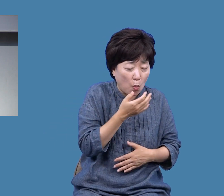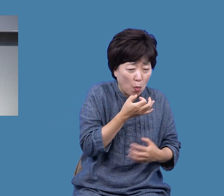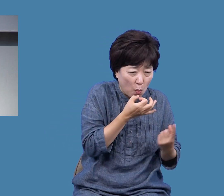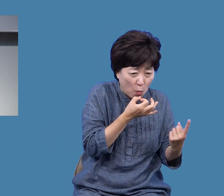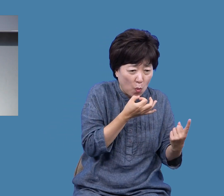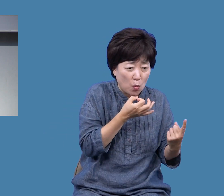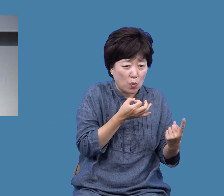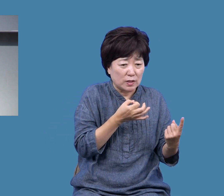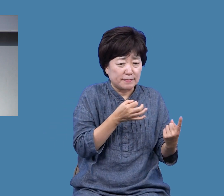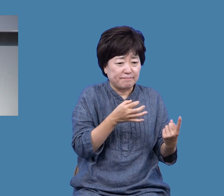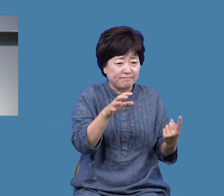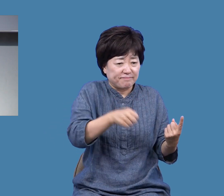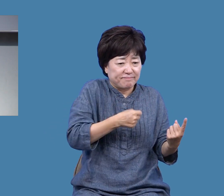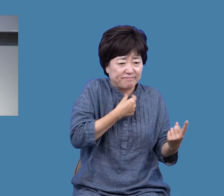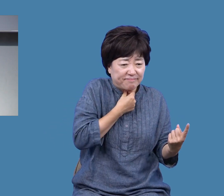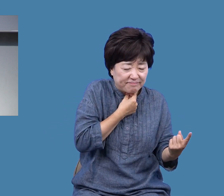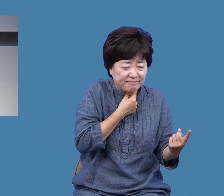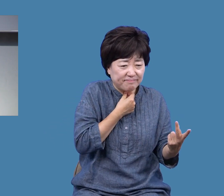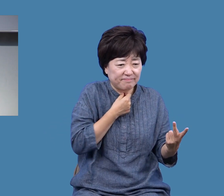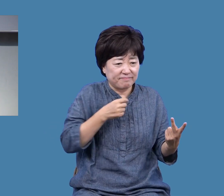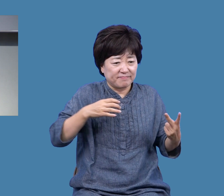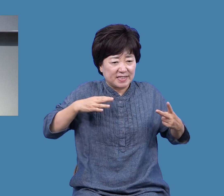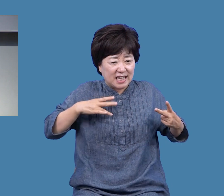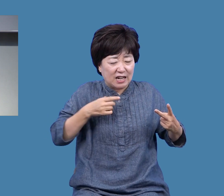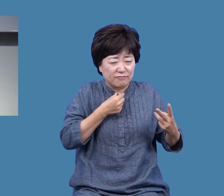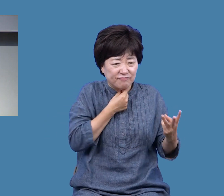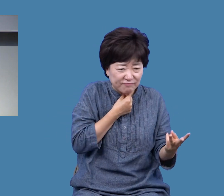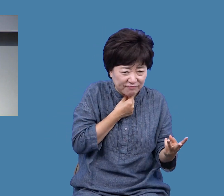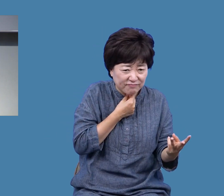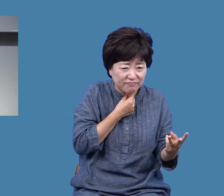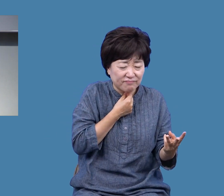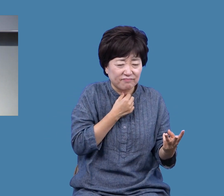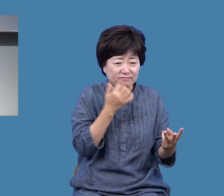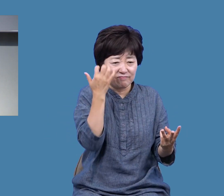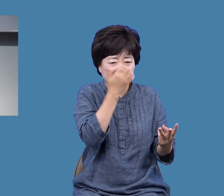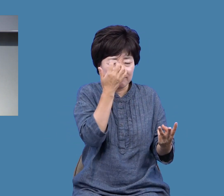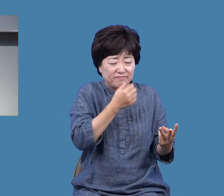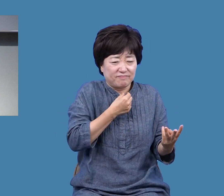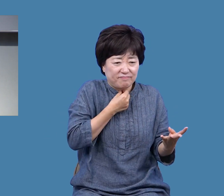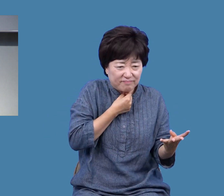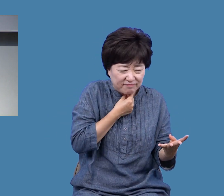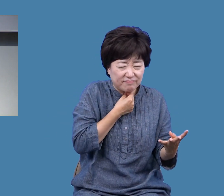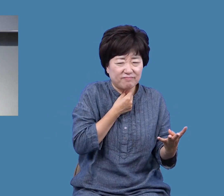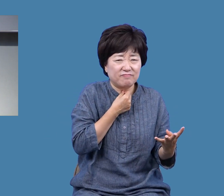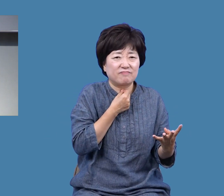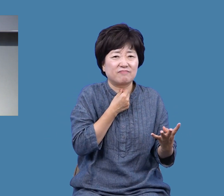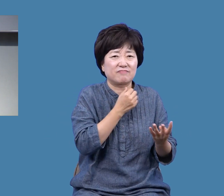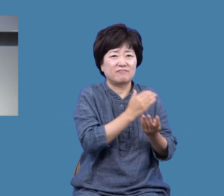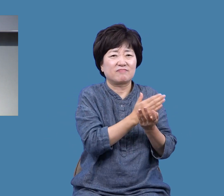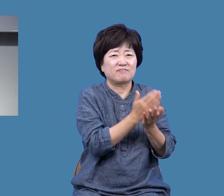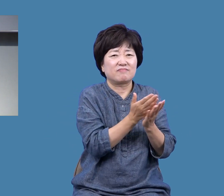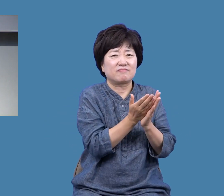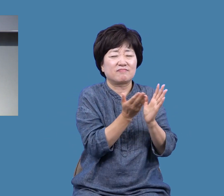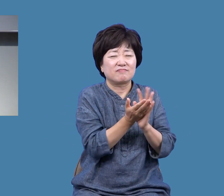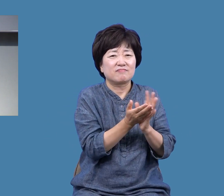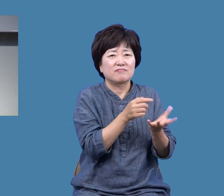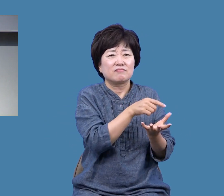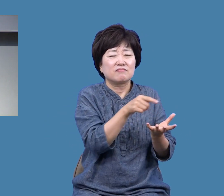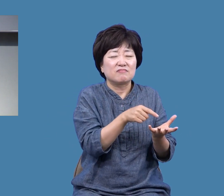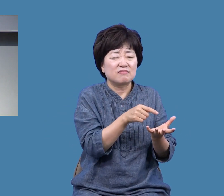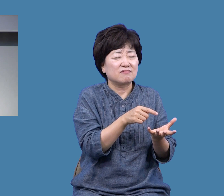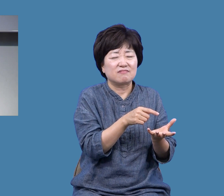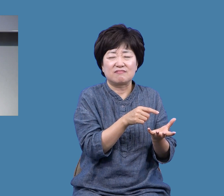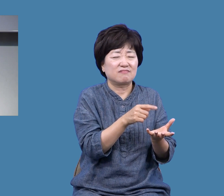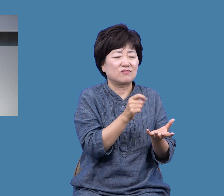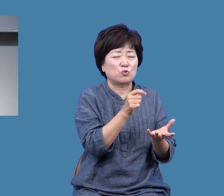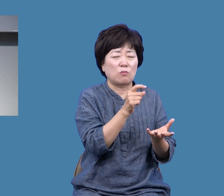뭐 소유욕이라든지 자랑하고 싶은 욕심이라든지, 뭐 아니면 성적인 욕구라든지, 이것들이 다 정상적으로 돼 있는 게